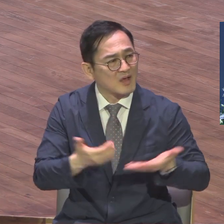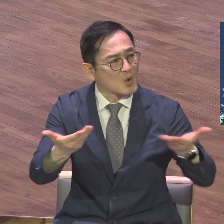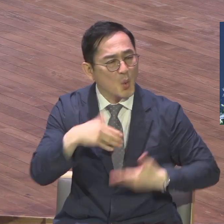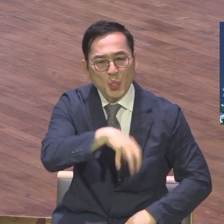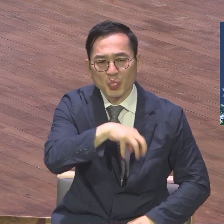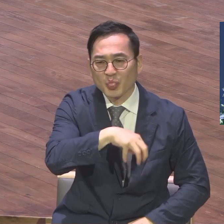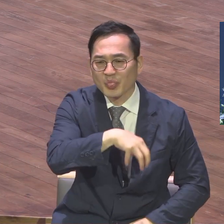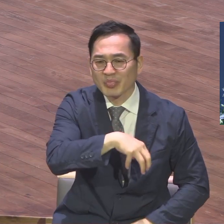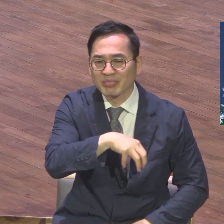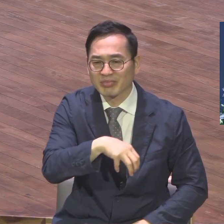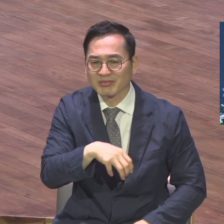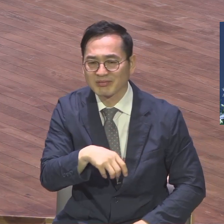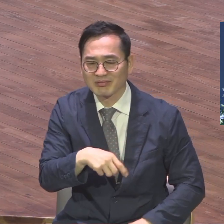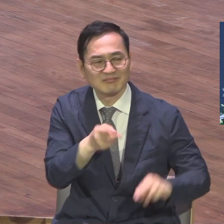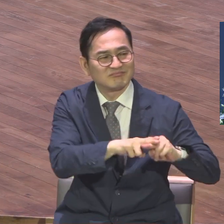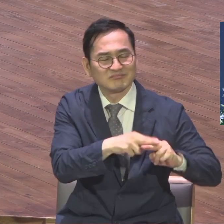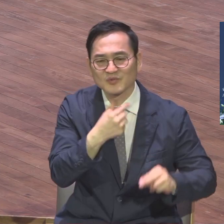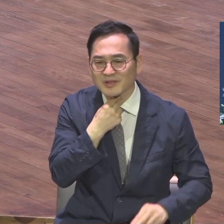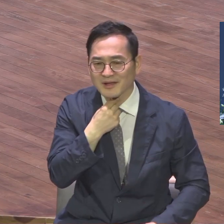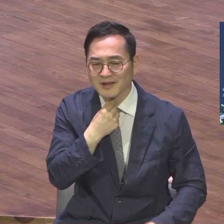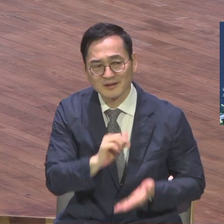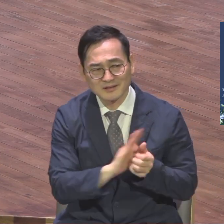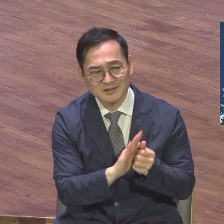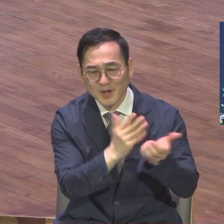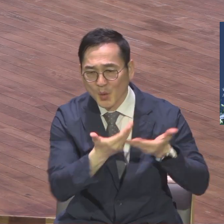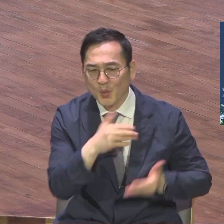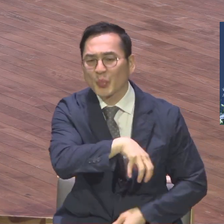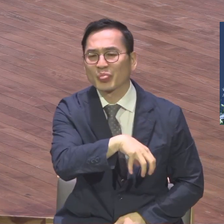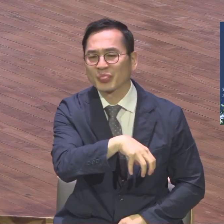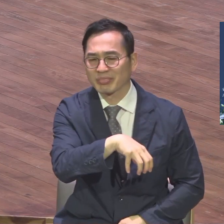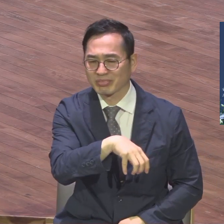좋아하지요. 대접받고 인정받고 하는데